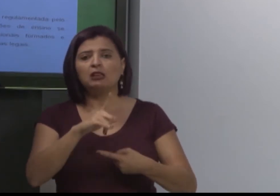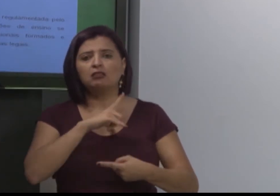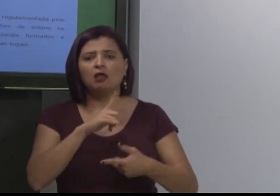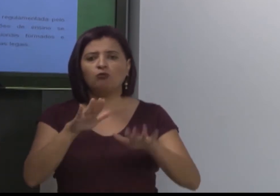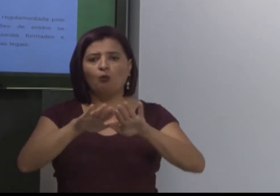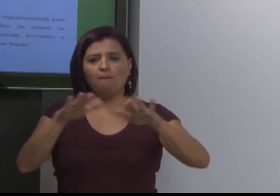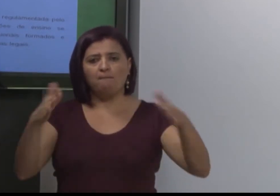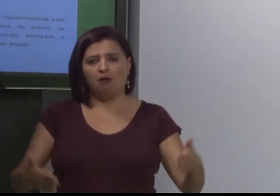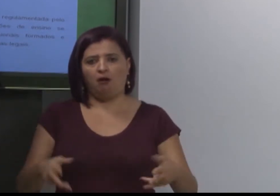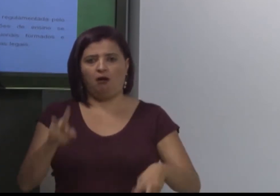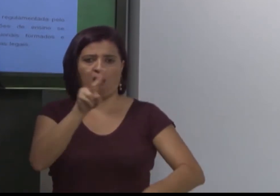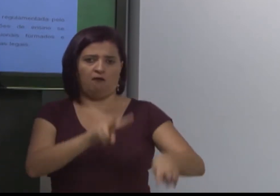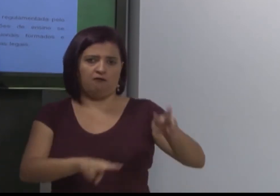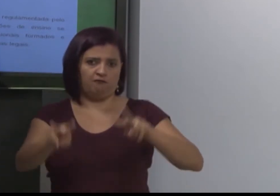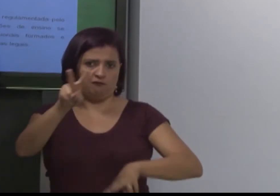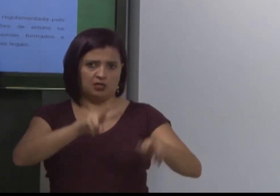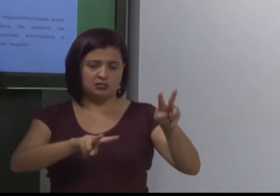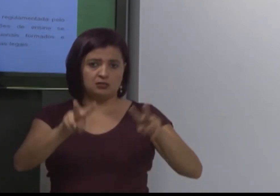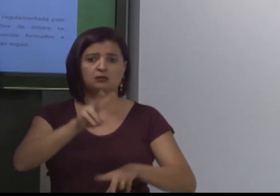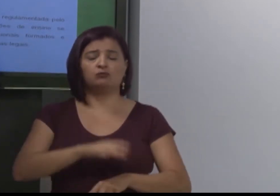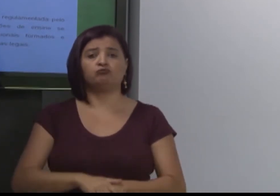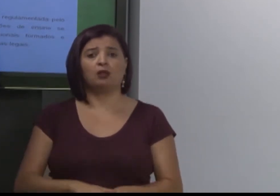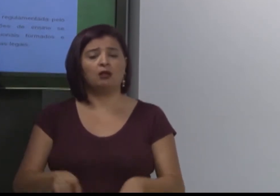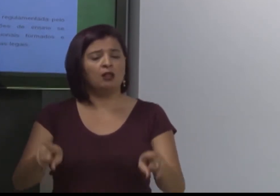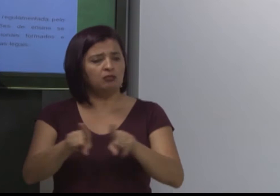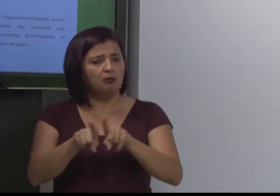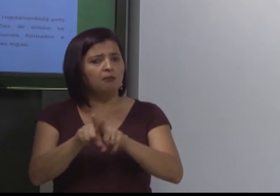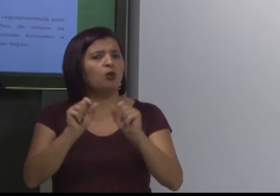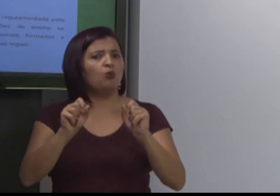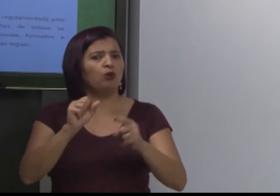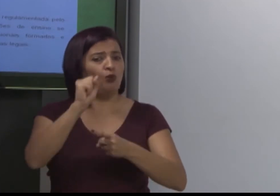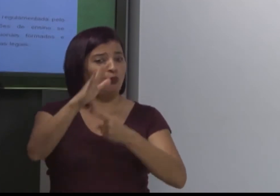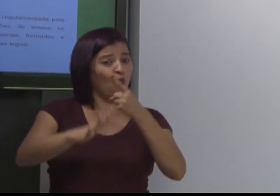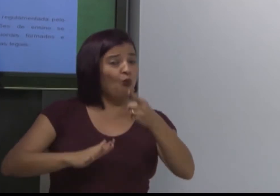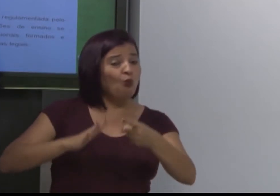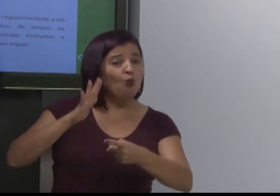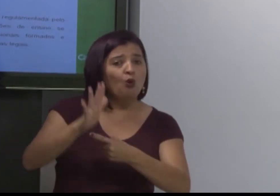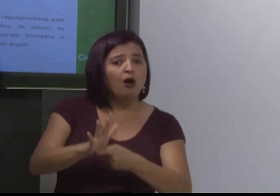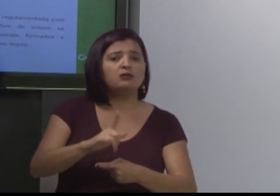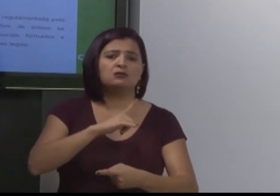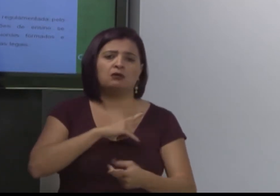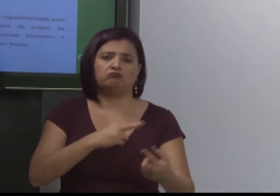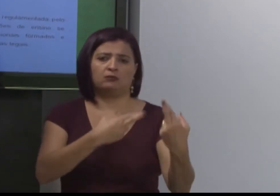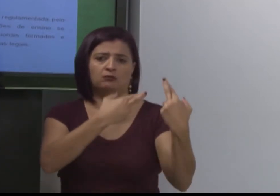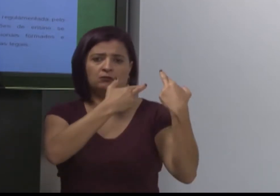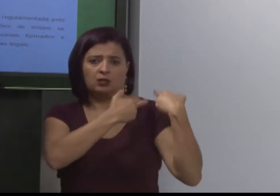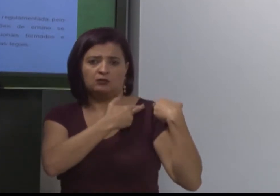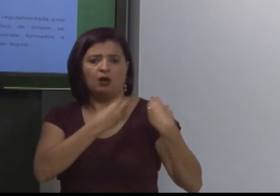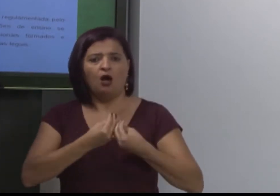que oferece uma banca de avaliação de proficiência, ou seja,